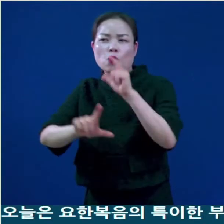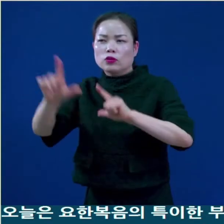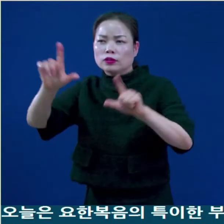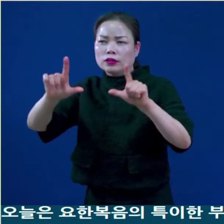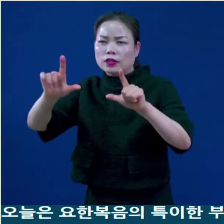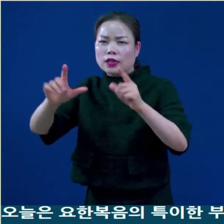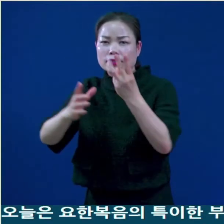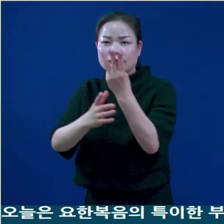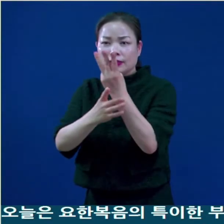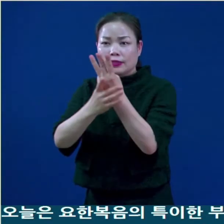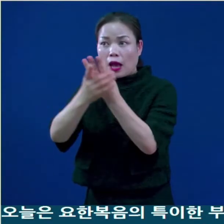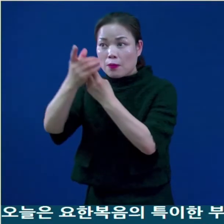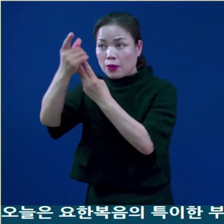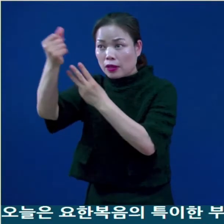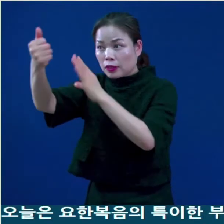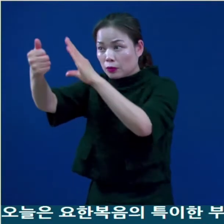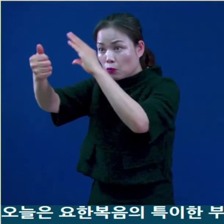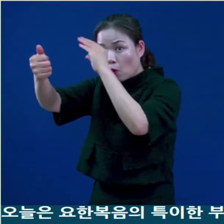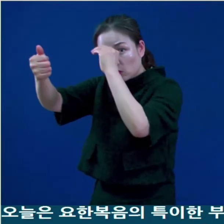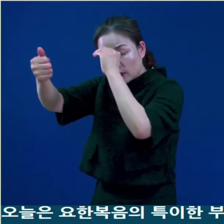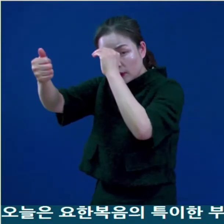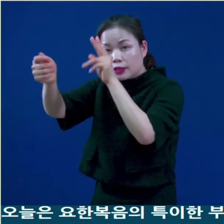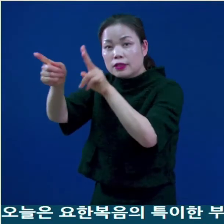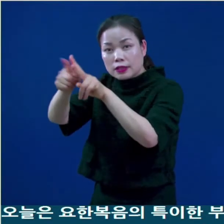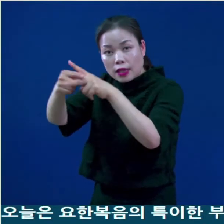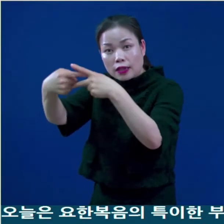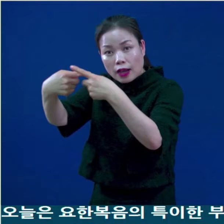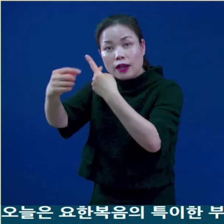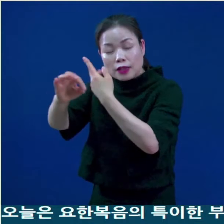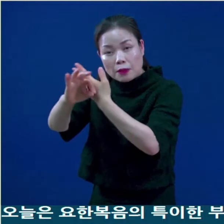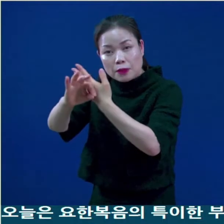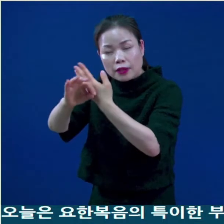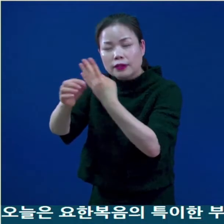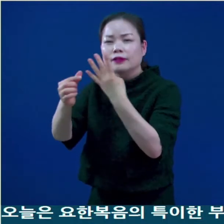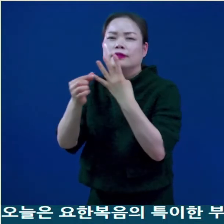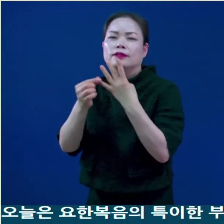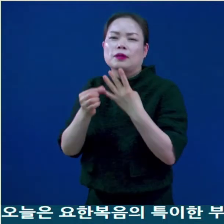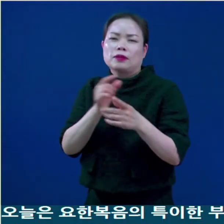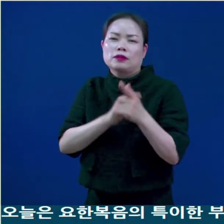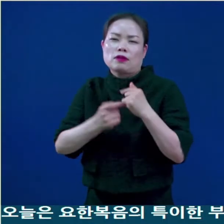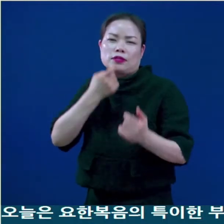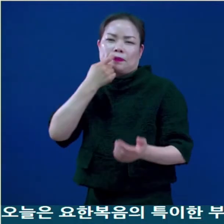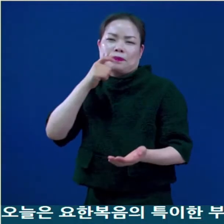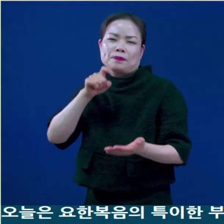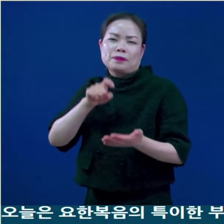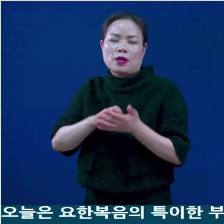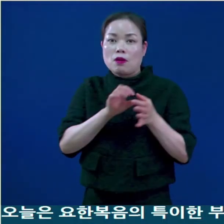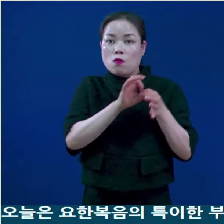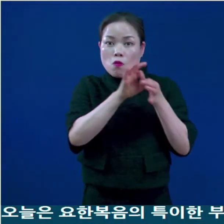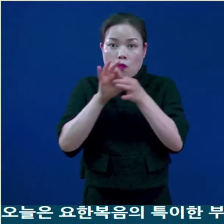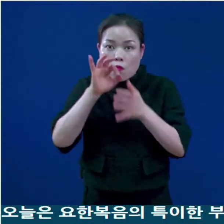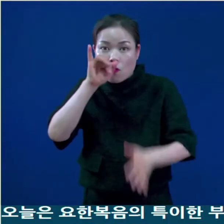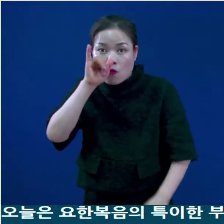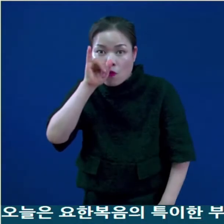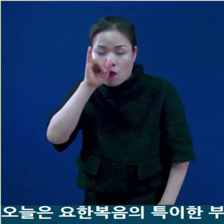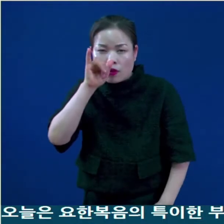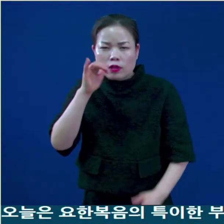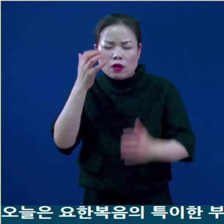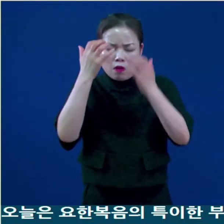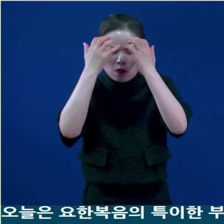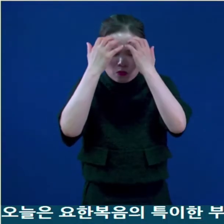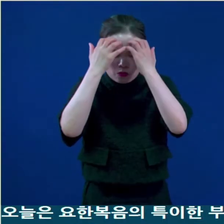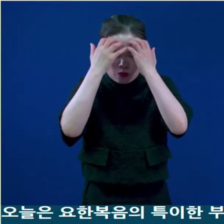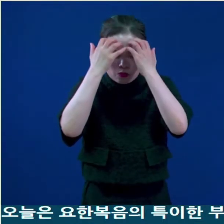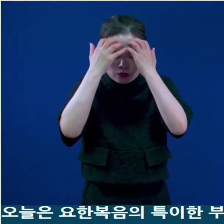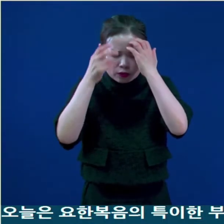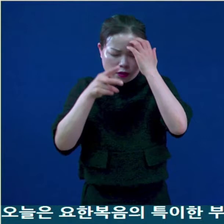하나님의 결속의 모델이라는 것까지 이해하면 이제 이 네 번째가 더 쉽게 연결이 돼요. 순환이